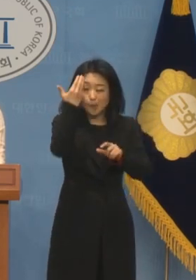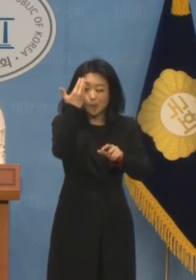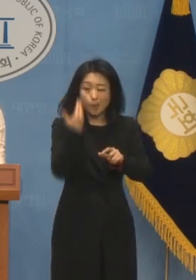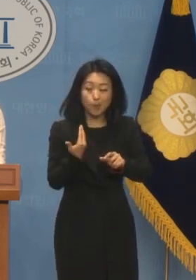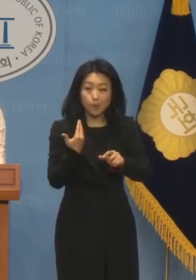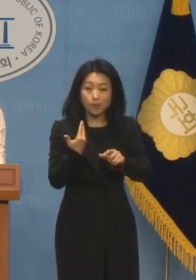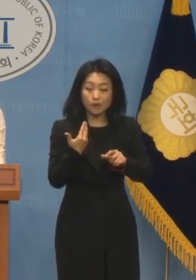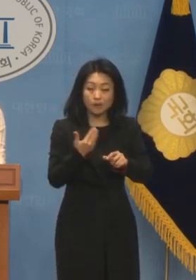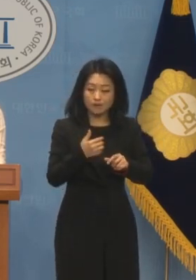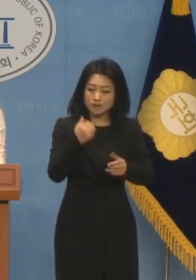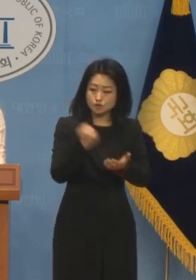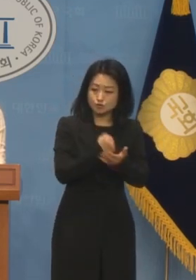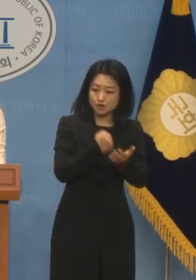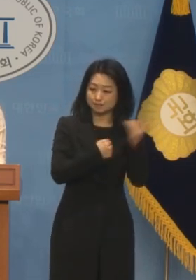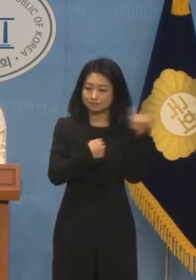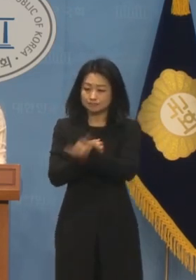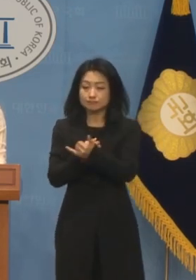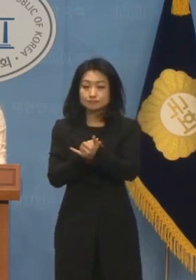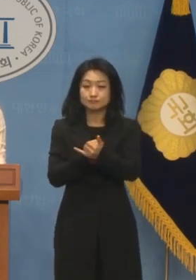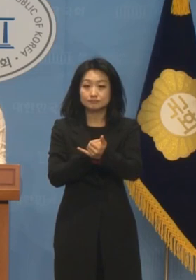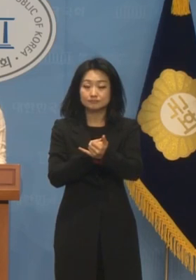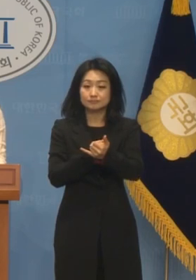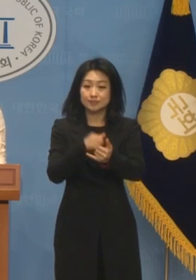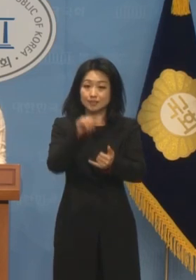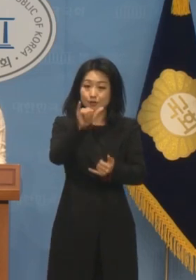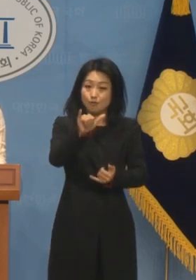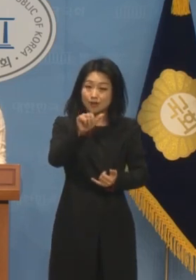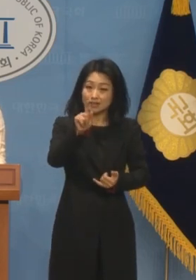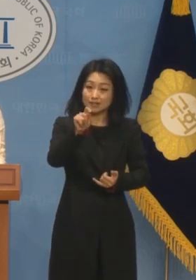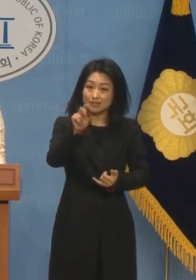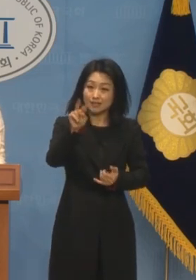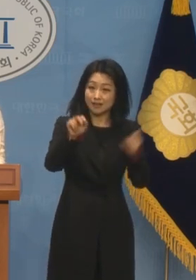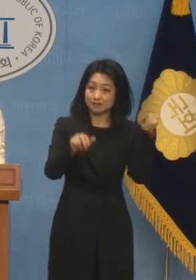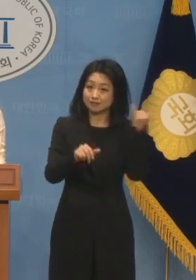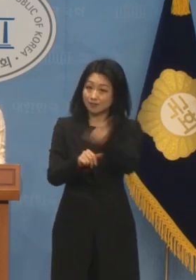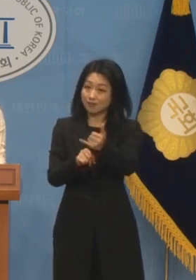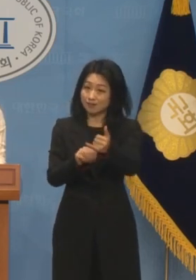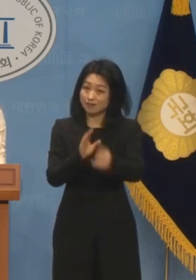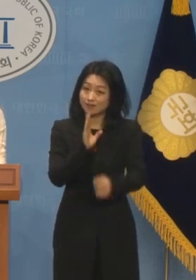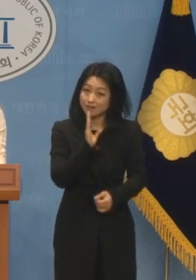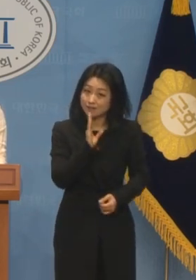자가 YTN에도 비슷한 전화를 한 겁니까?